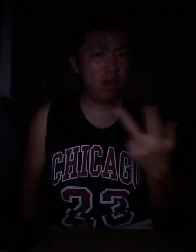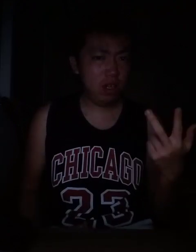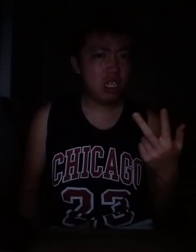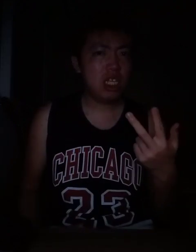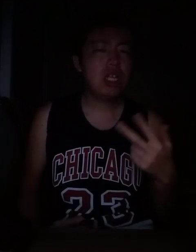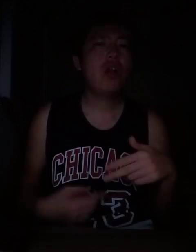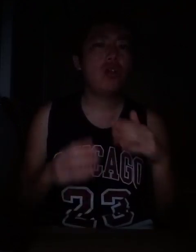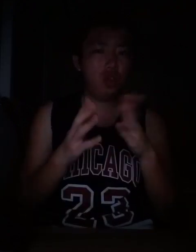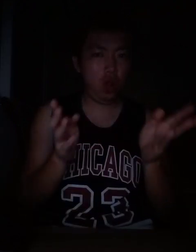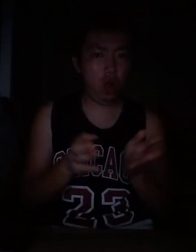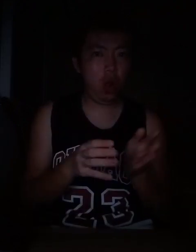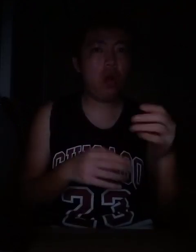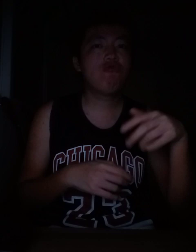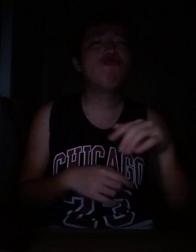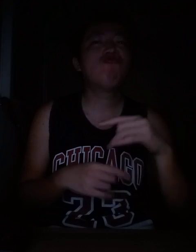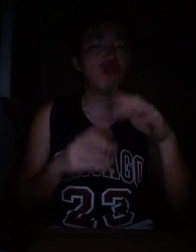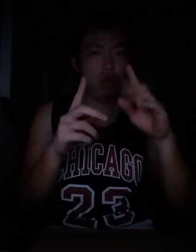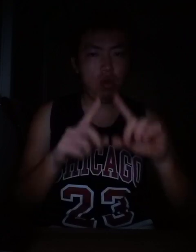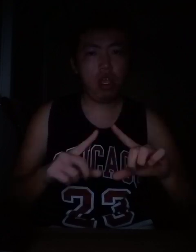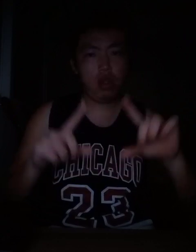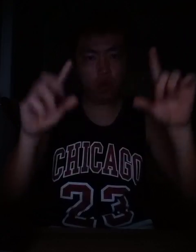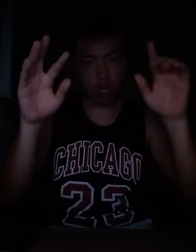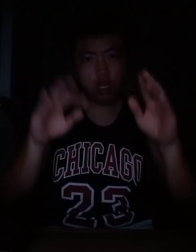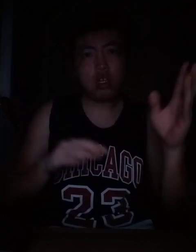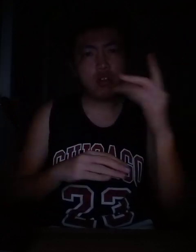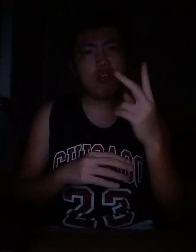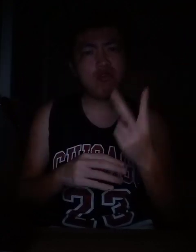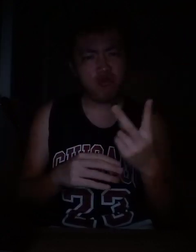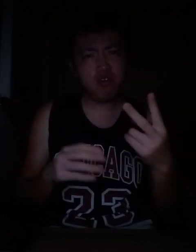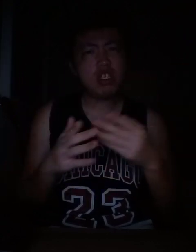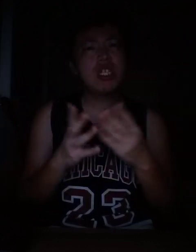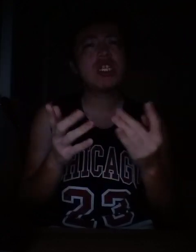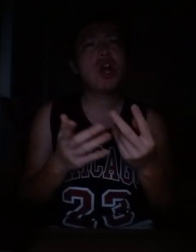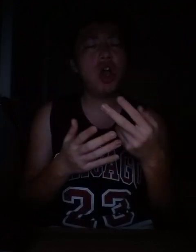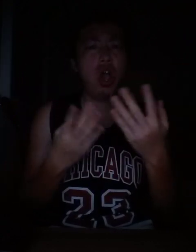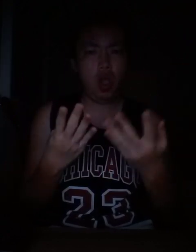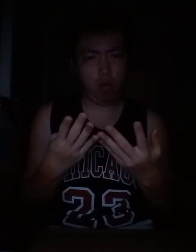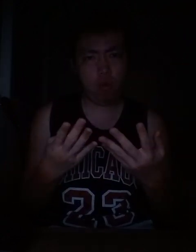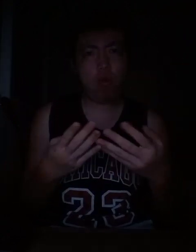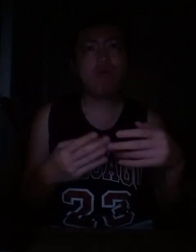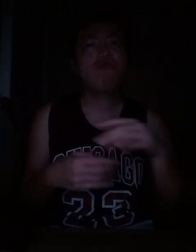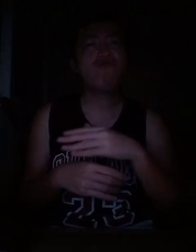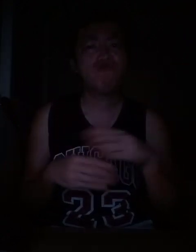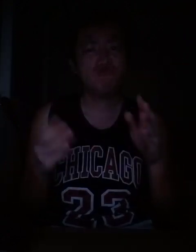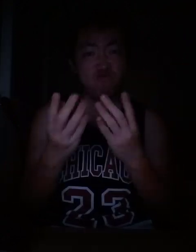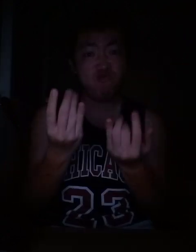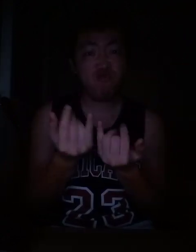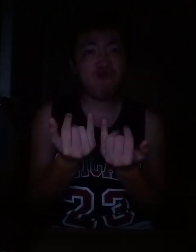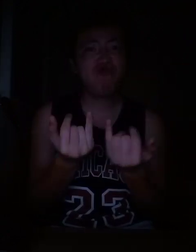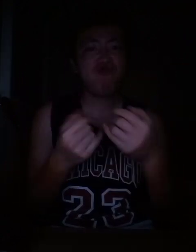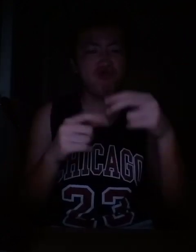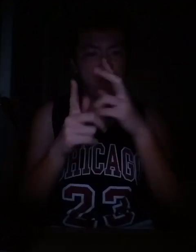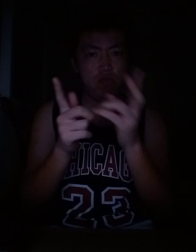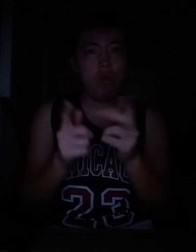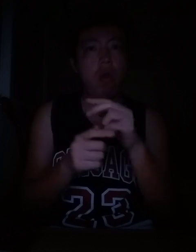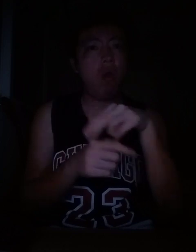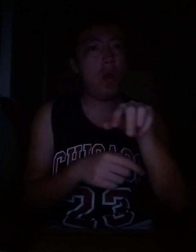지점을 거쳐 육지로 상륙한 뒤 12시간 뒤인 저녁 9시쯤 충주 서북 서쪽을 통과할